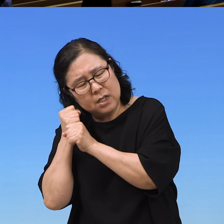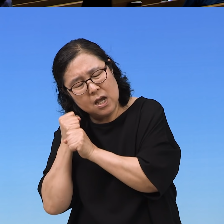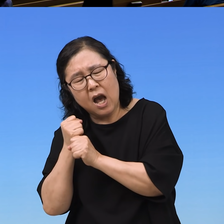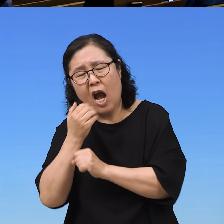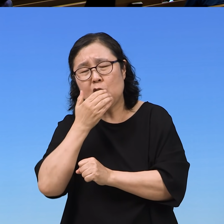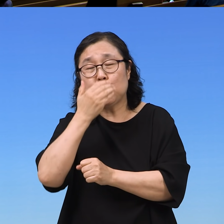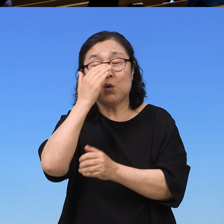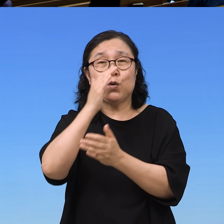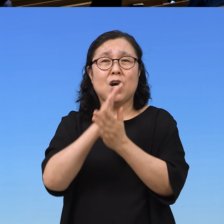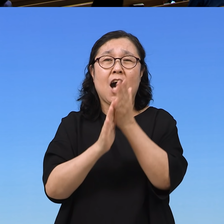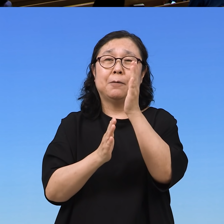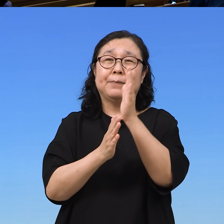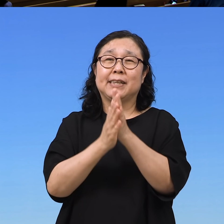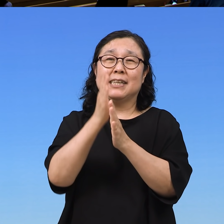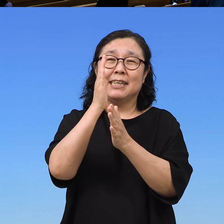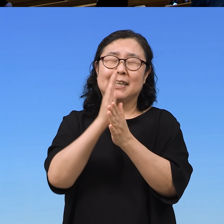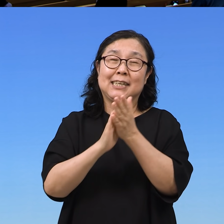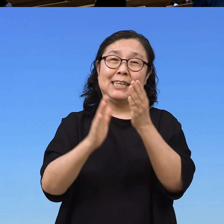없으니,